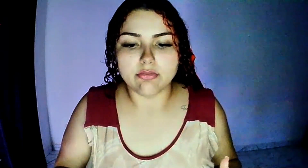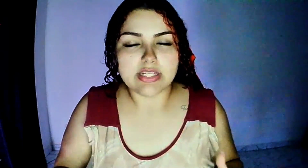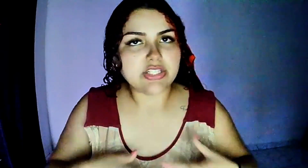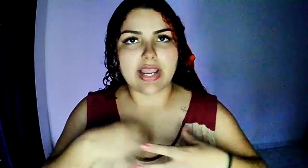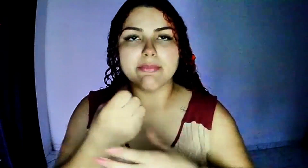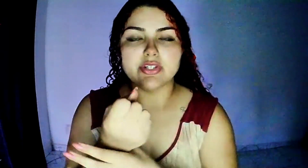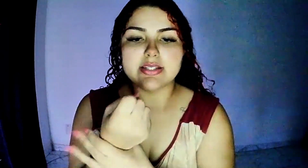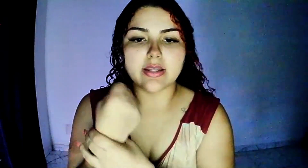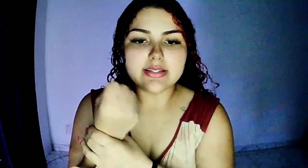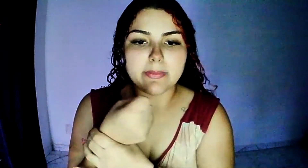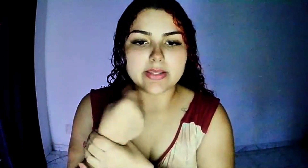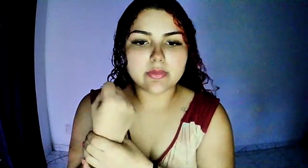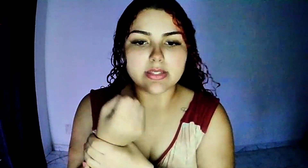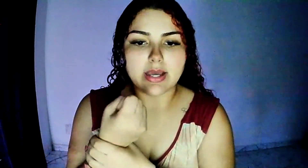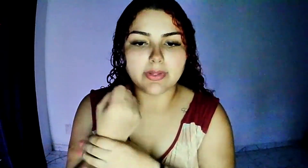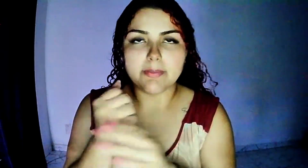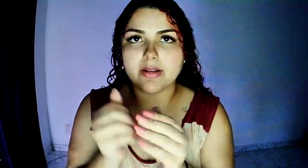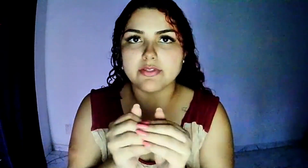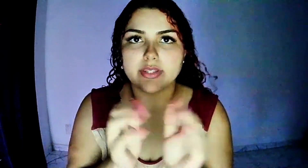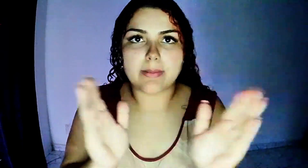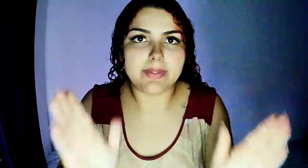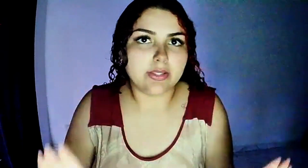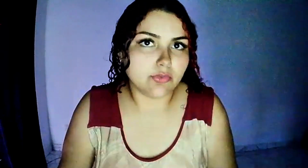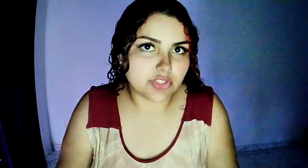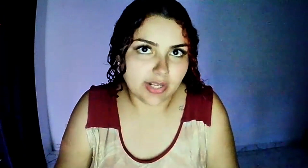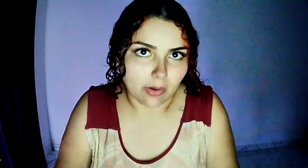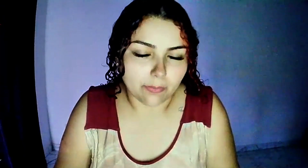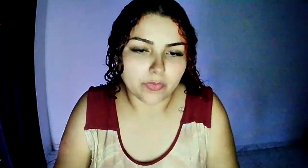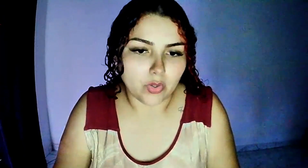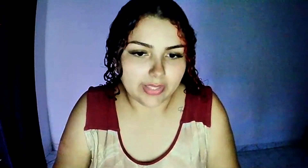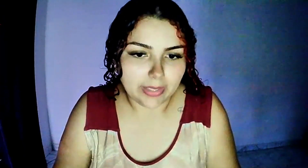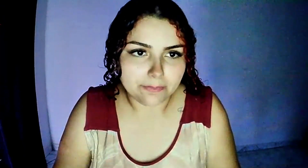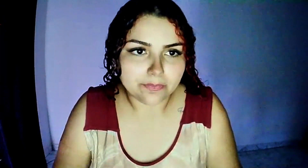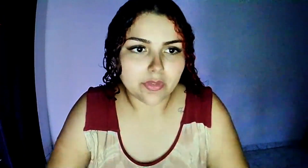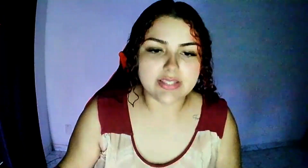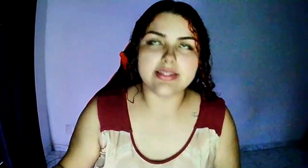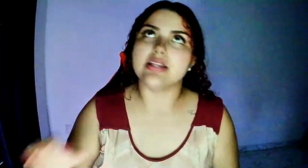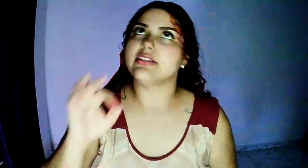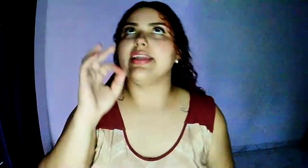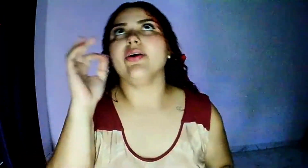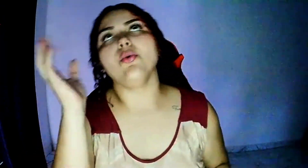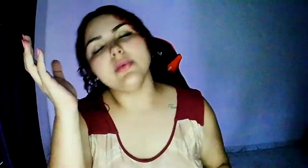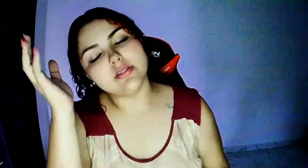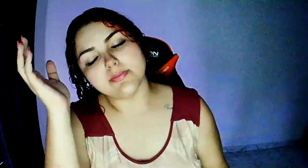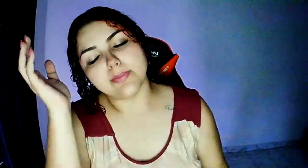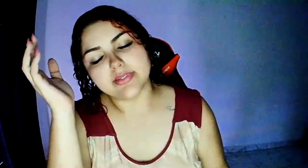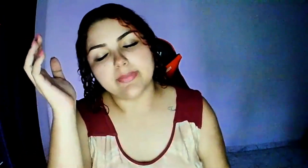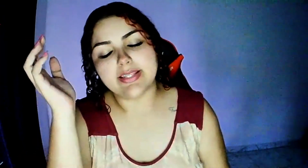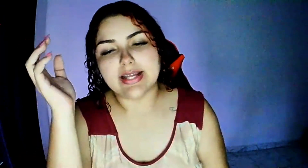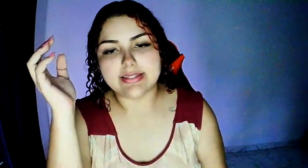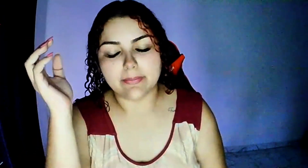a gente acaba utilizando esse mesmo sinal aqui para fisioterapia no geral, ok? Tem algumas possibilidades